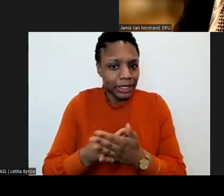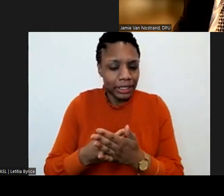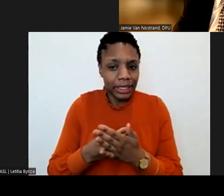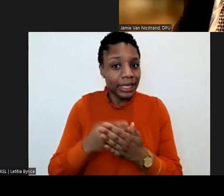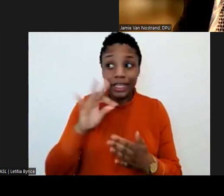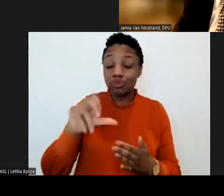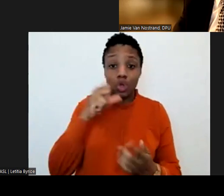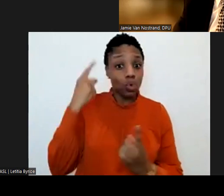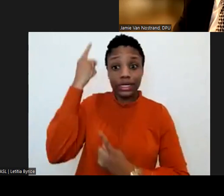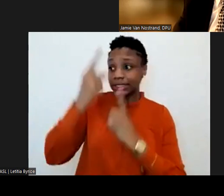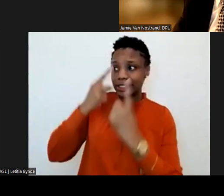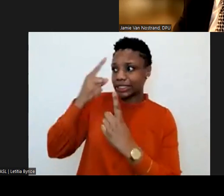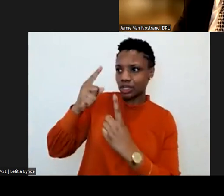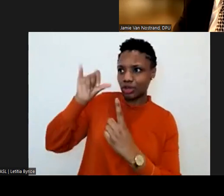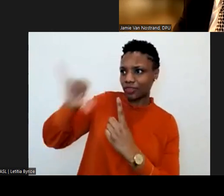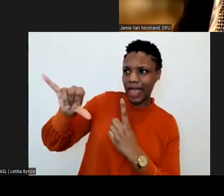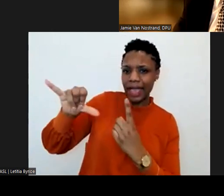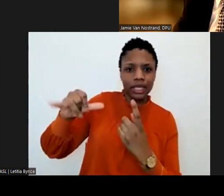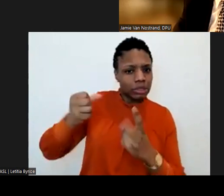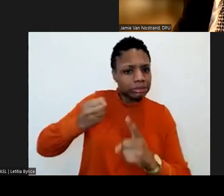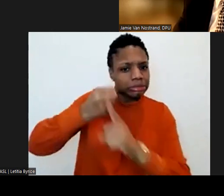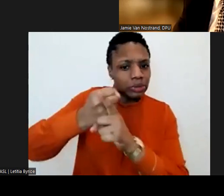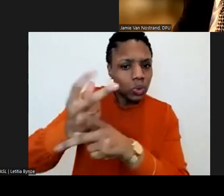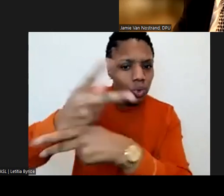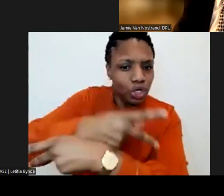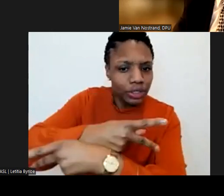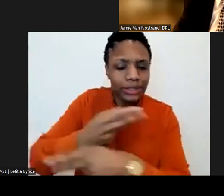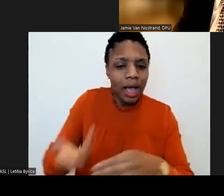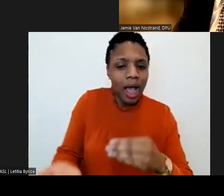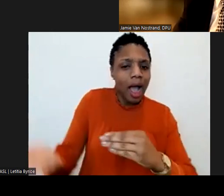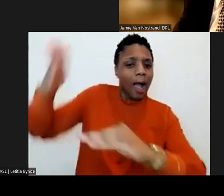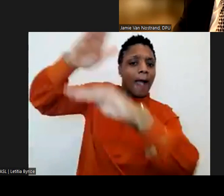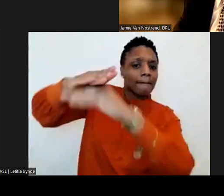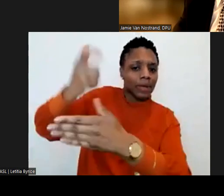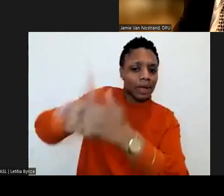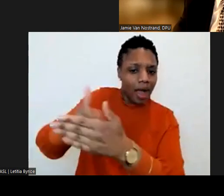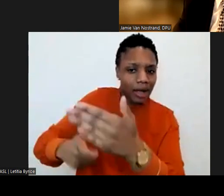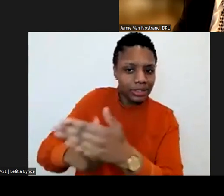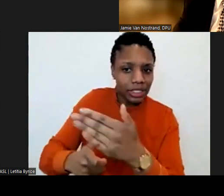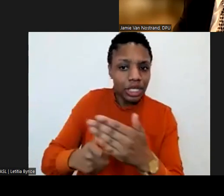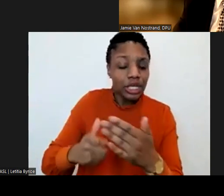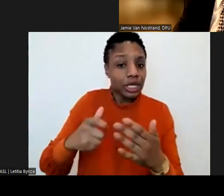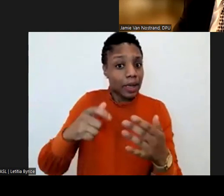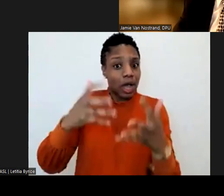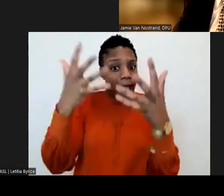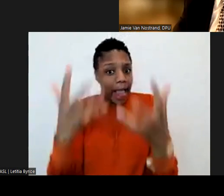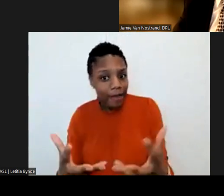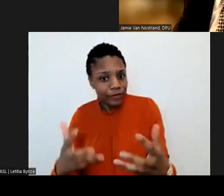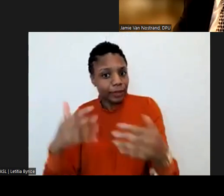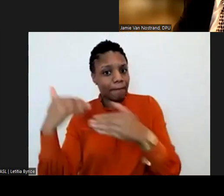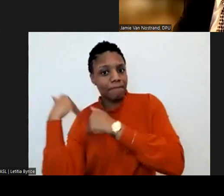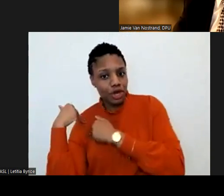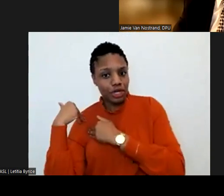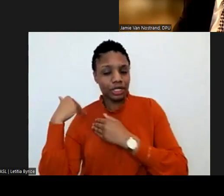están eh considerando todo eso todos los riesgos eh Porque